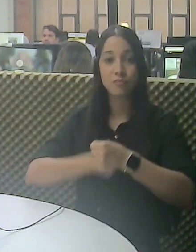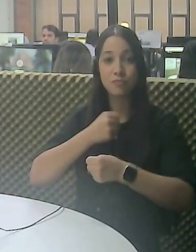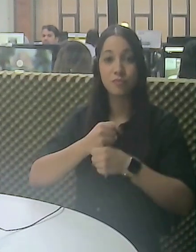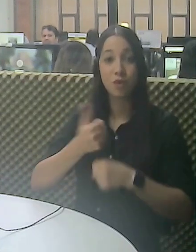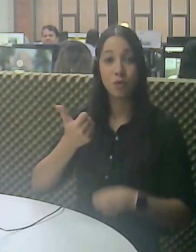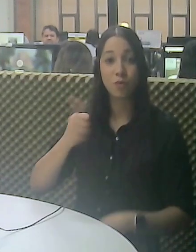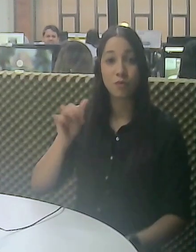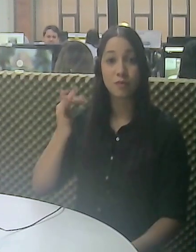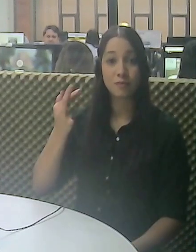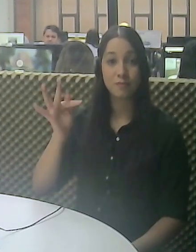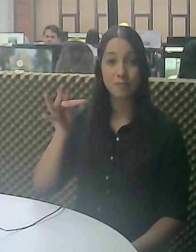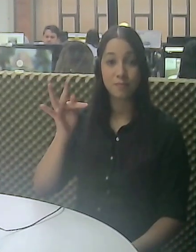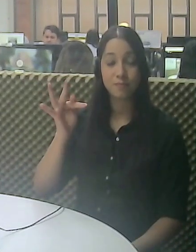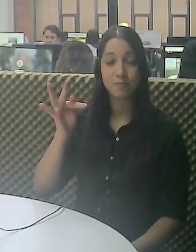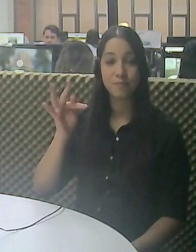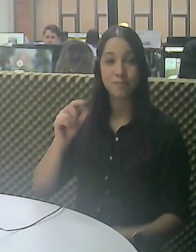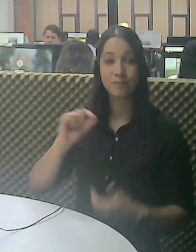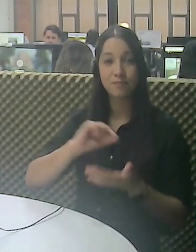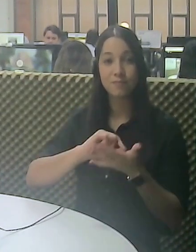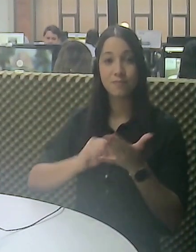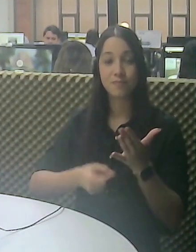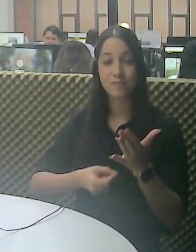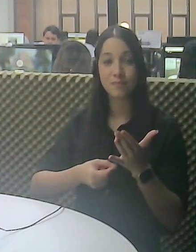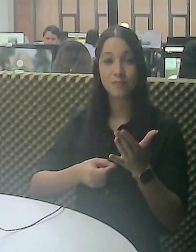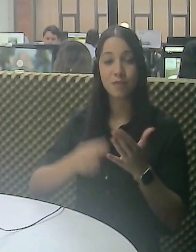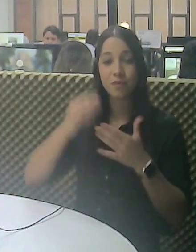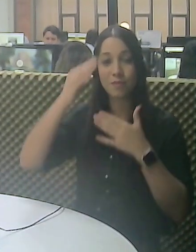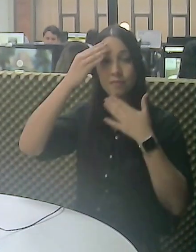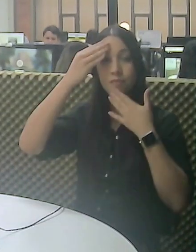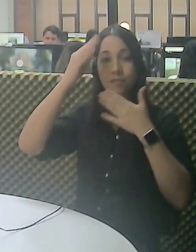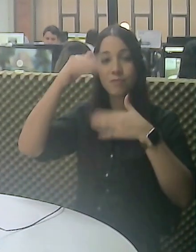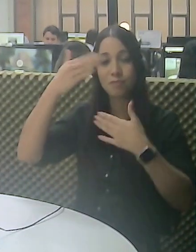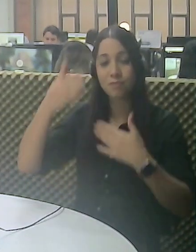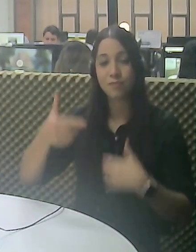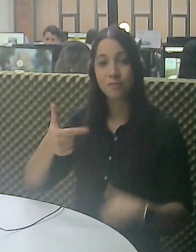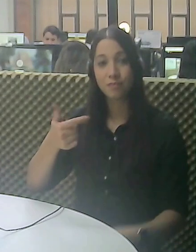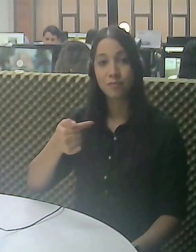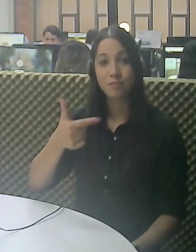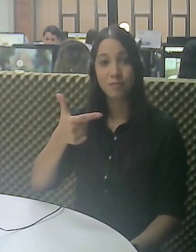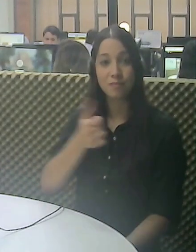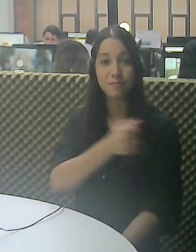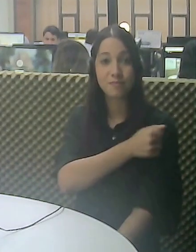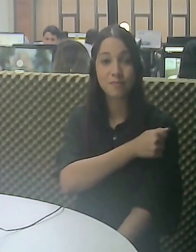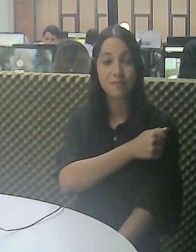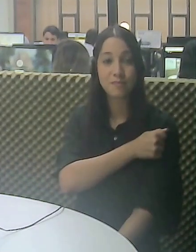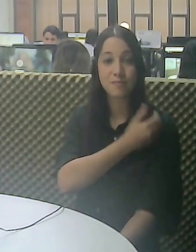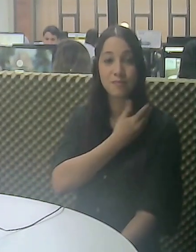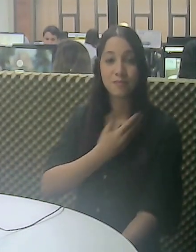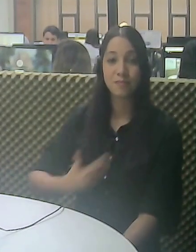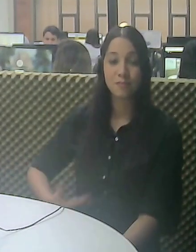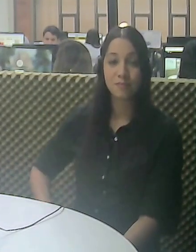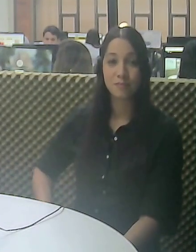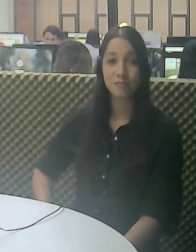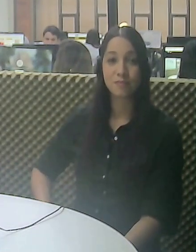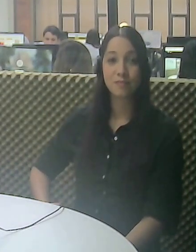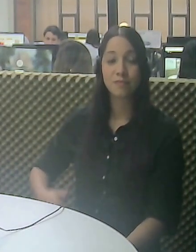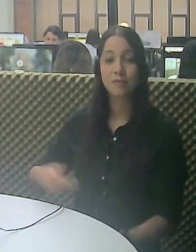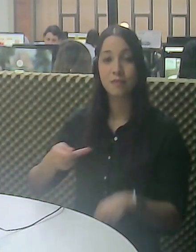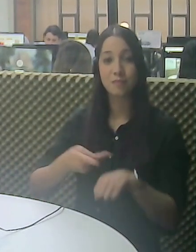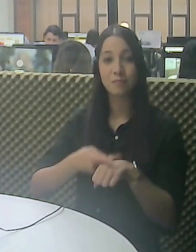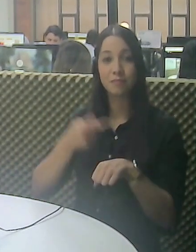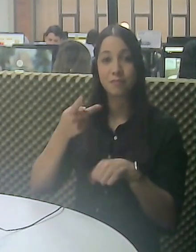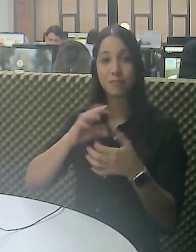de fevereiro. A assinatura aconteceu durante uma homenagem para 72 alunas da rede pública premiada